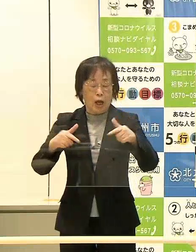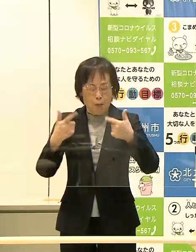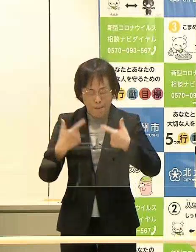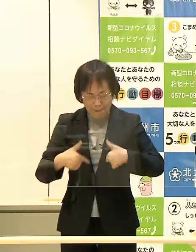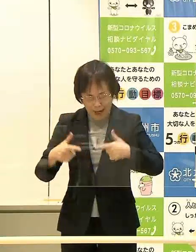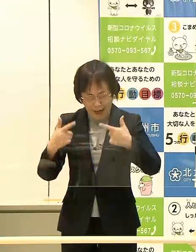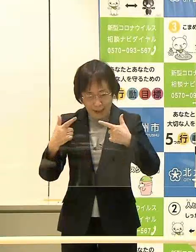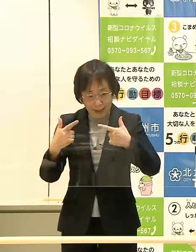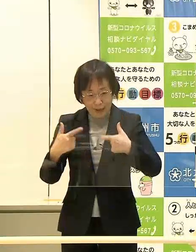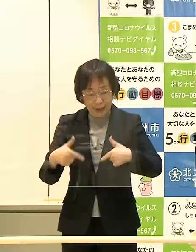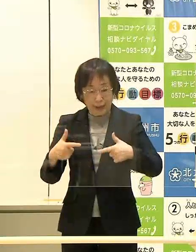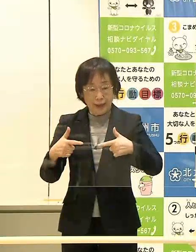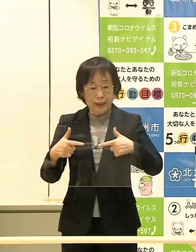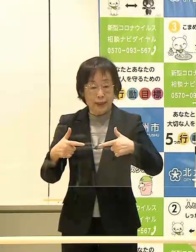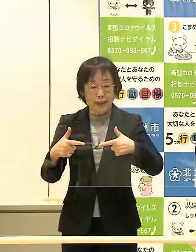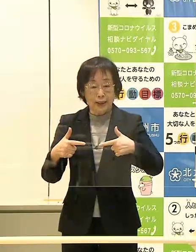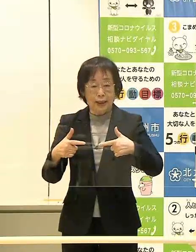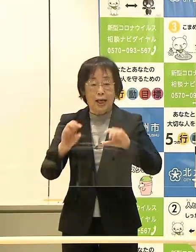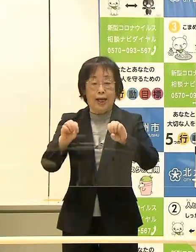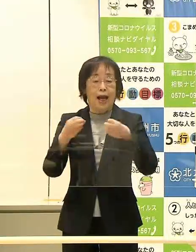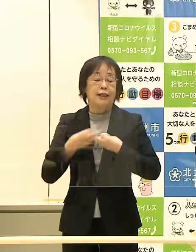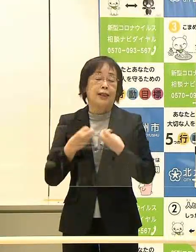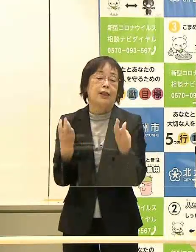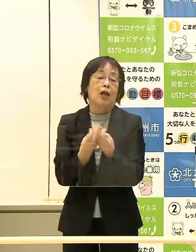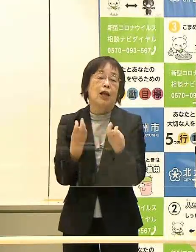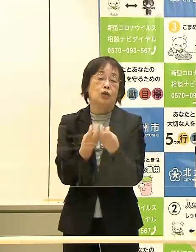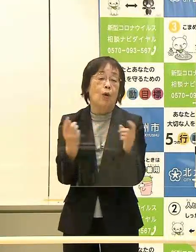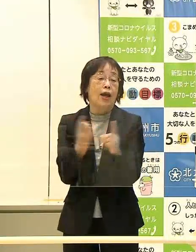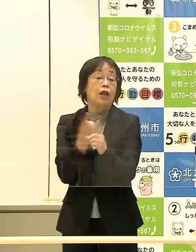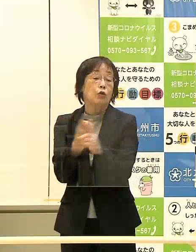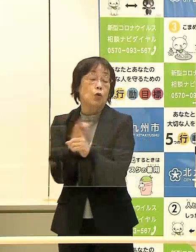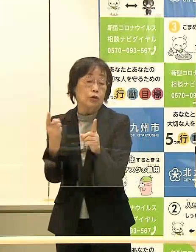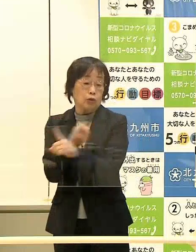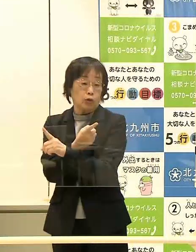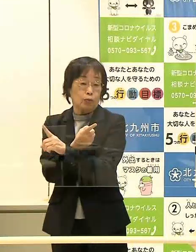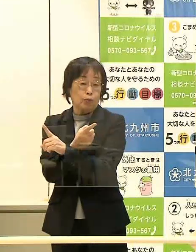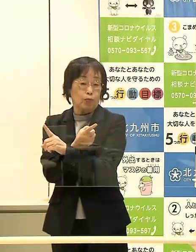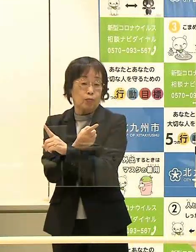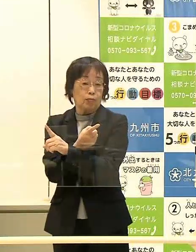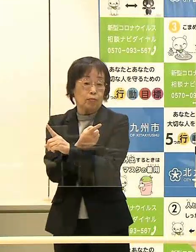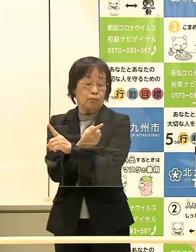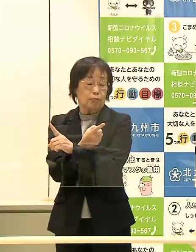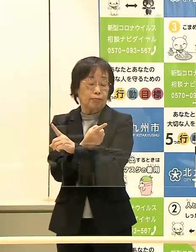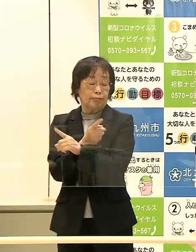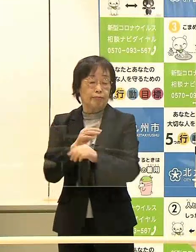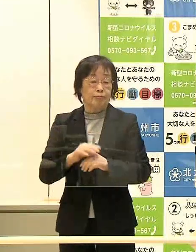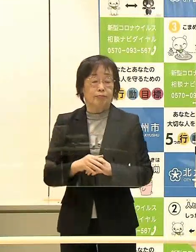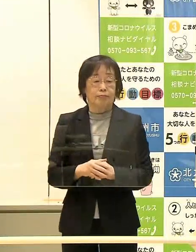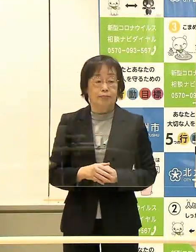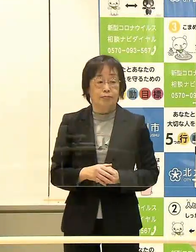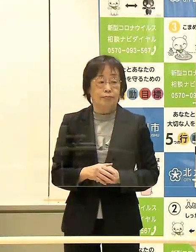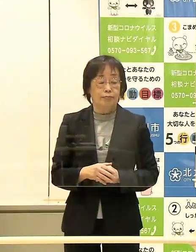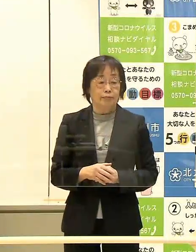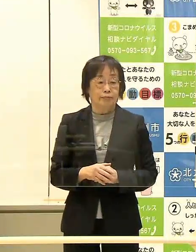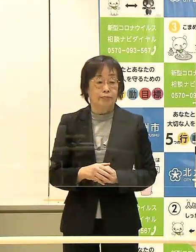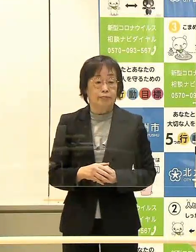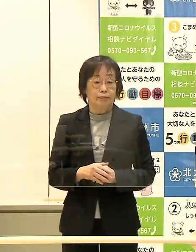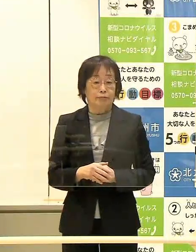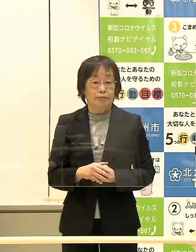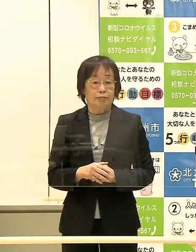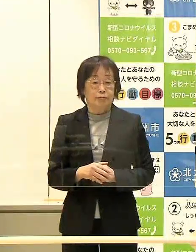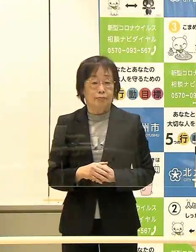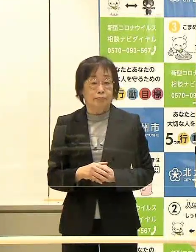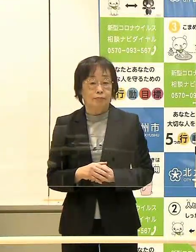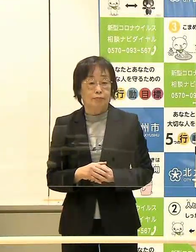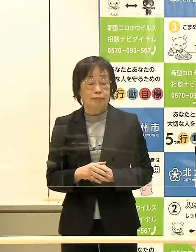変動するとやはり梅園ずっとされたりまた.入院されたりということもありえますのでその